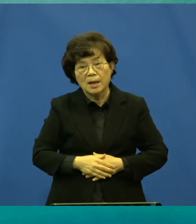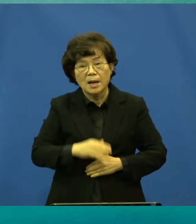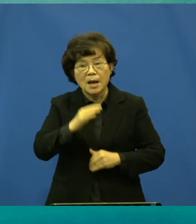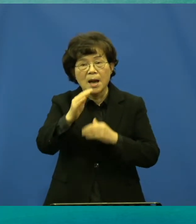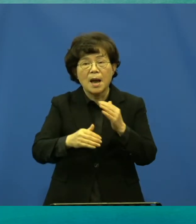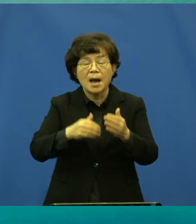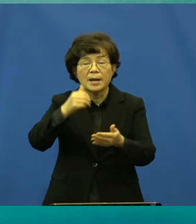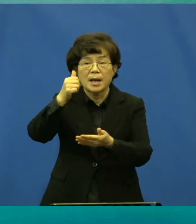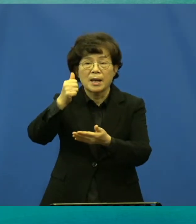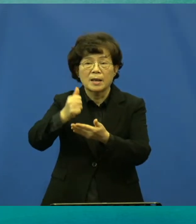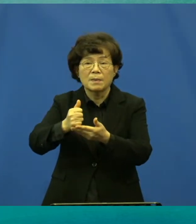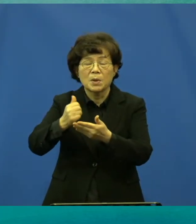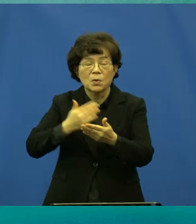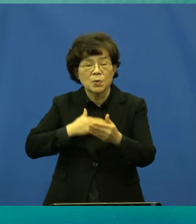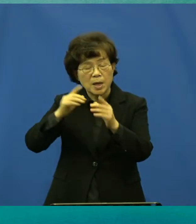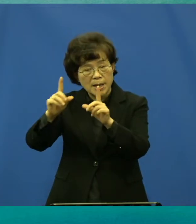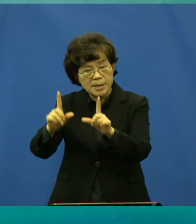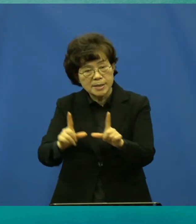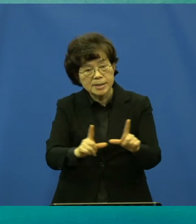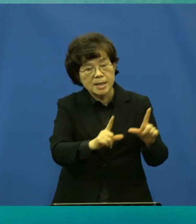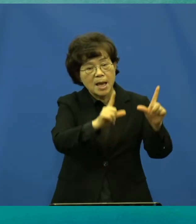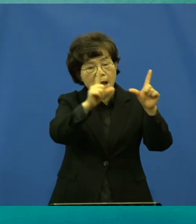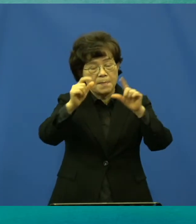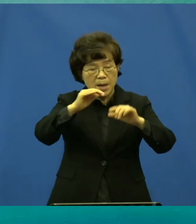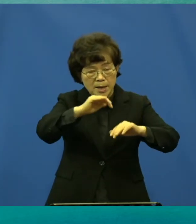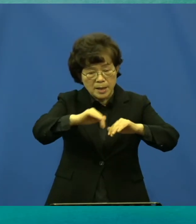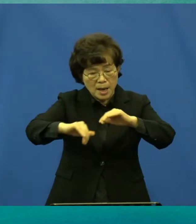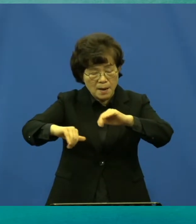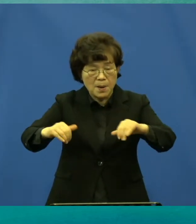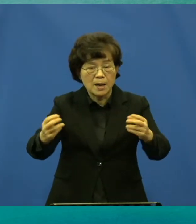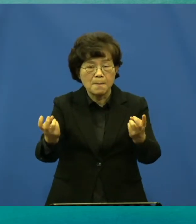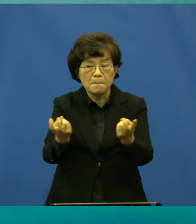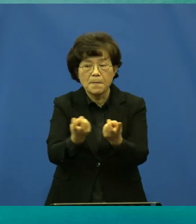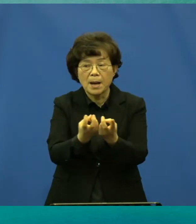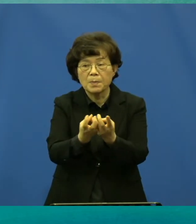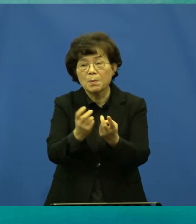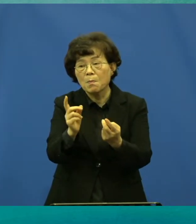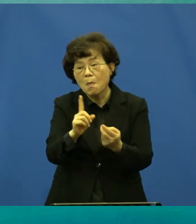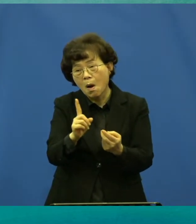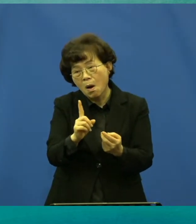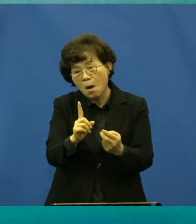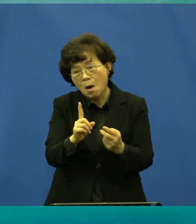하나님이 우리의 삶에 개입하시는 방식은 말씀입니다.